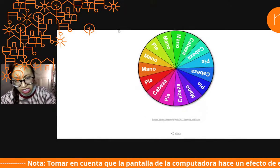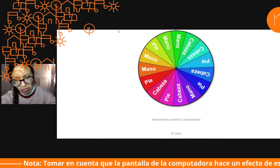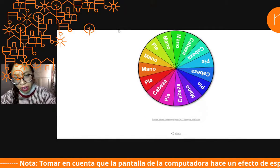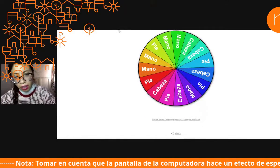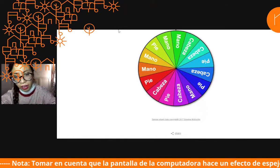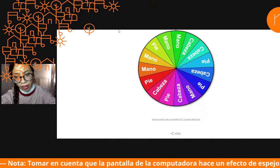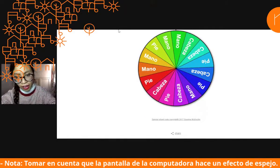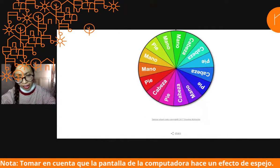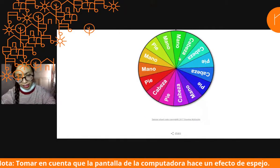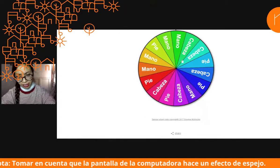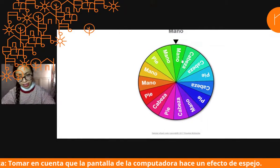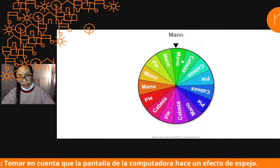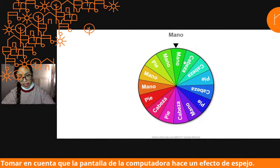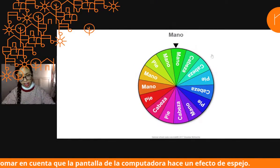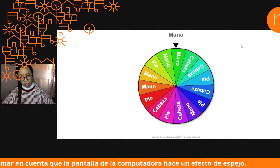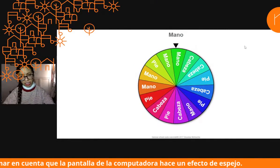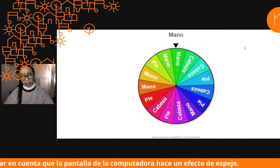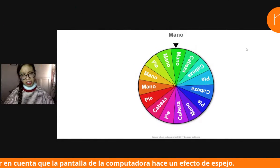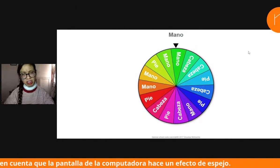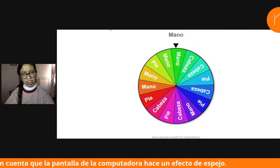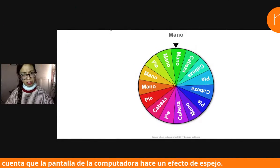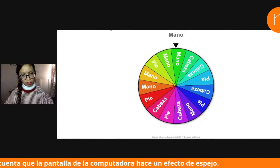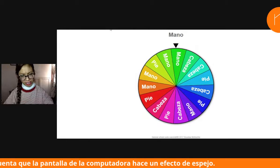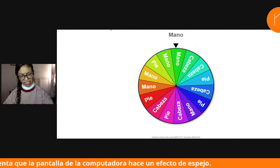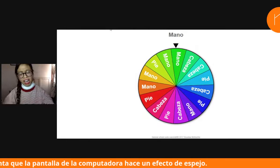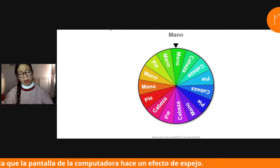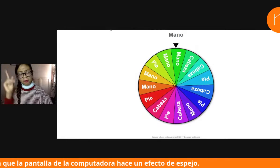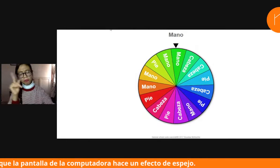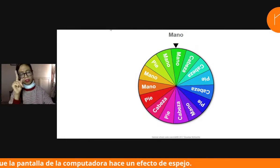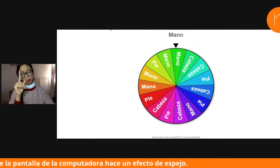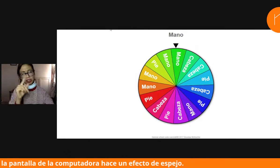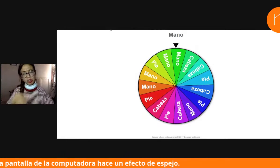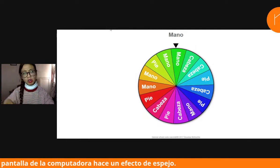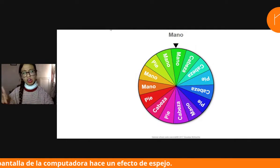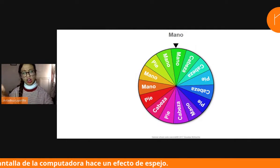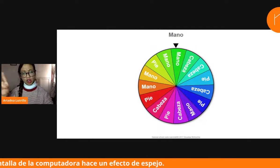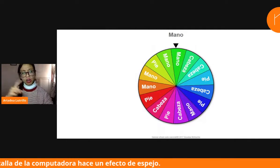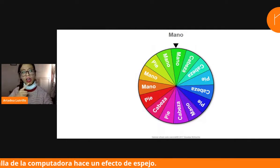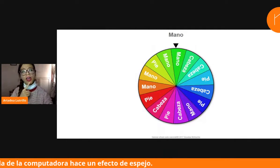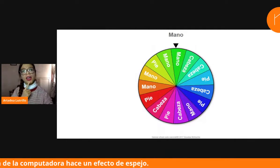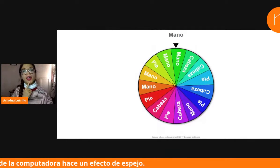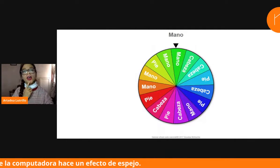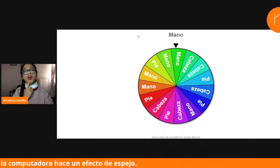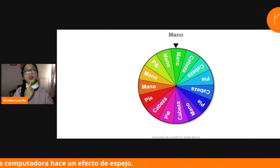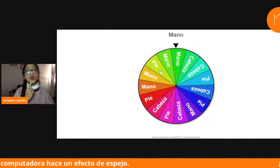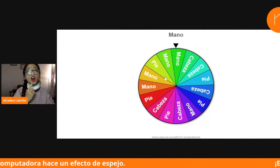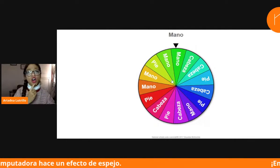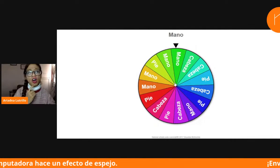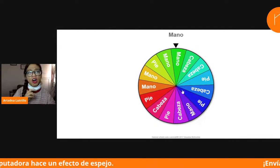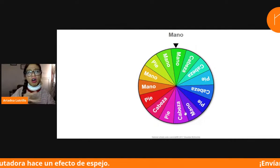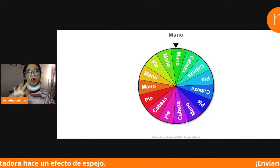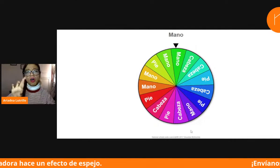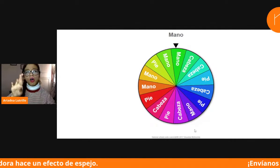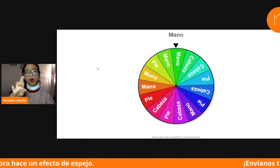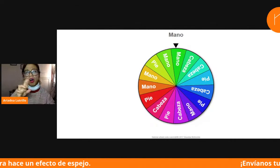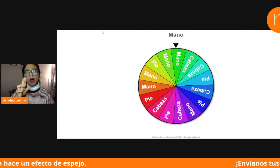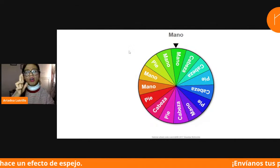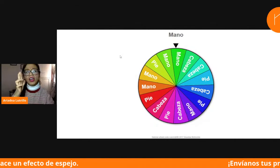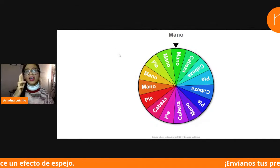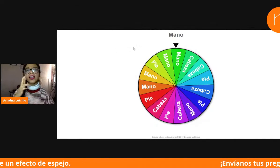Muchísimas gracias. Y ahorita viendo la ruleta, me faltó un color. Rojo o con la